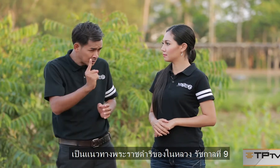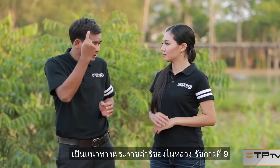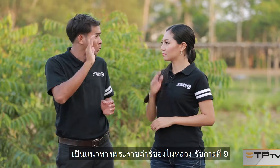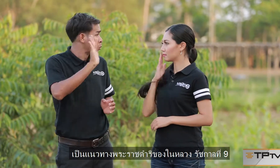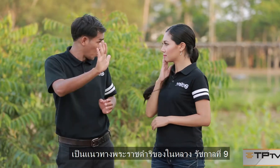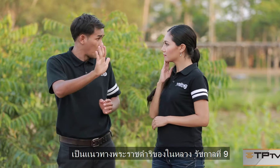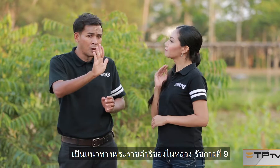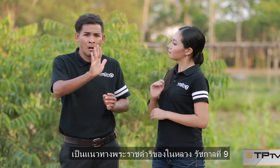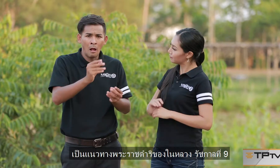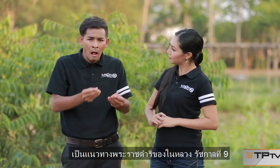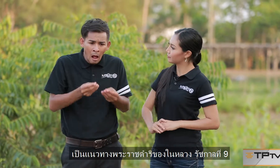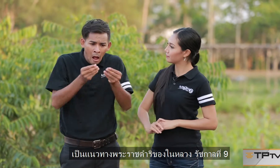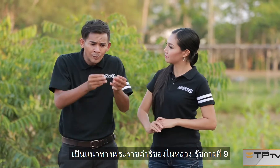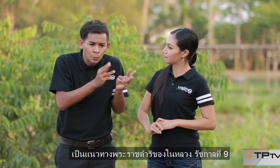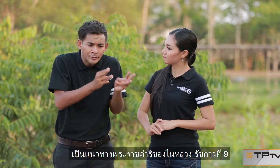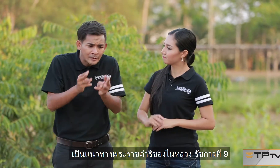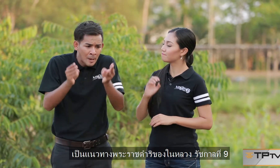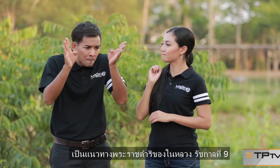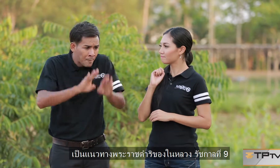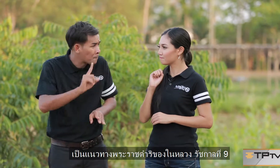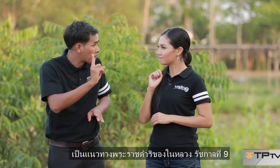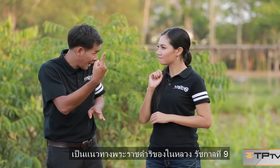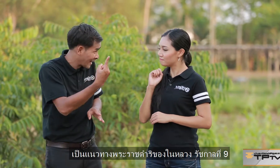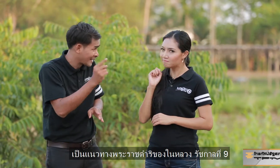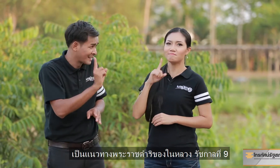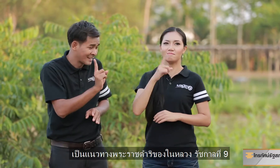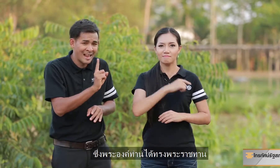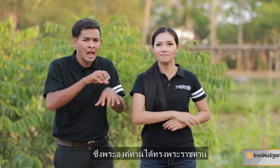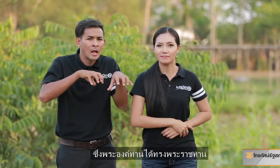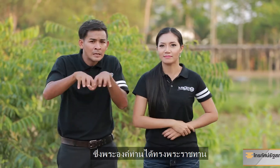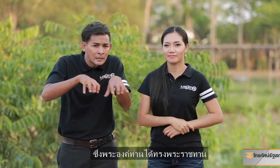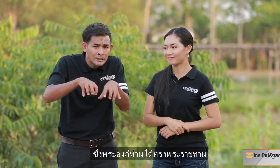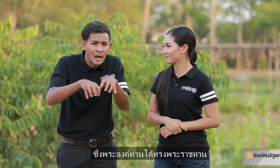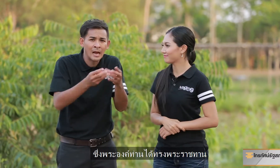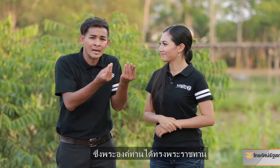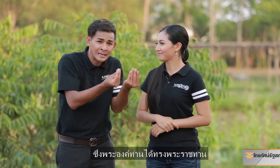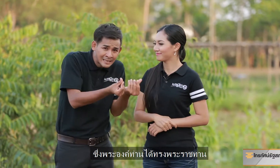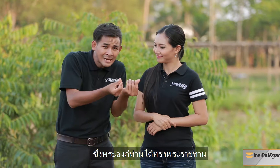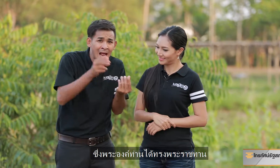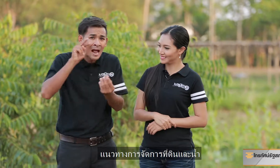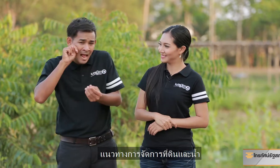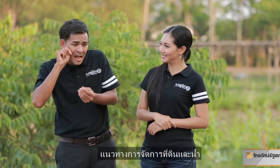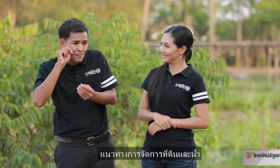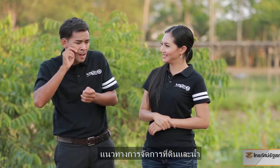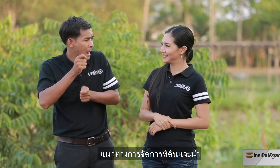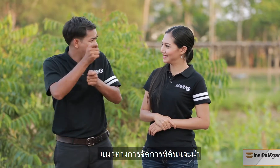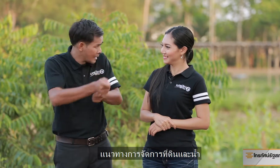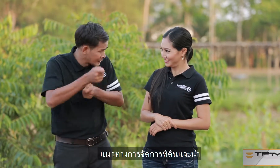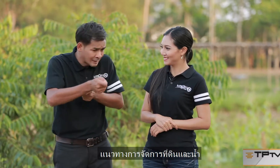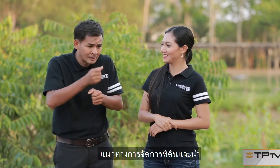พระราชดำริของในหลวงรัชกาลที่9ซึ่งพระองค์ท่านได้ทรงพระราชทานแนวทางการจัดการที่ดิน